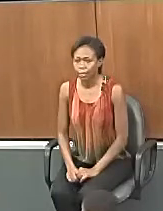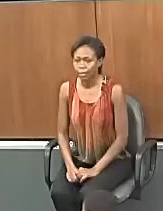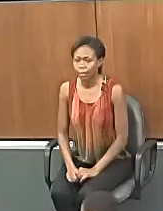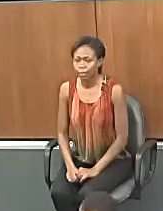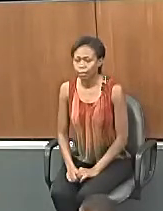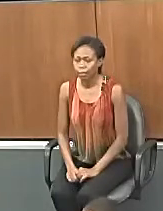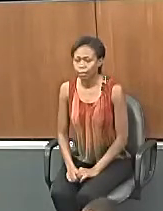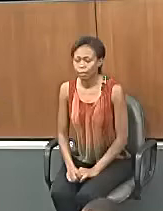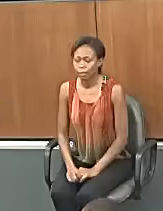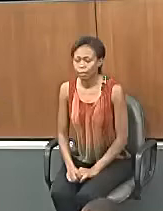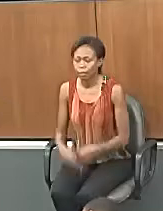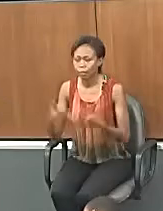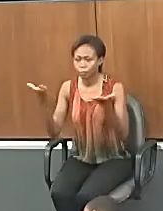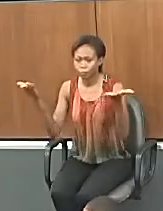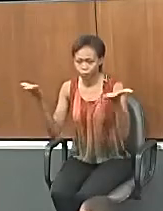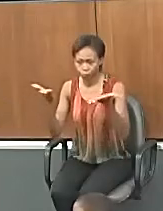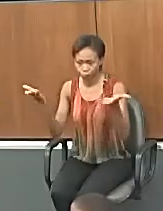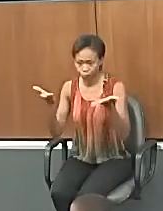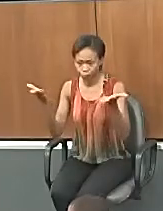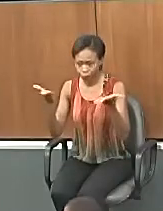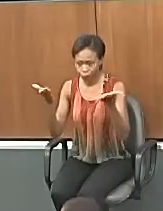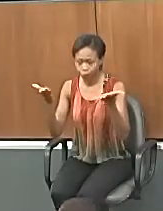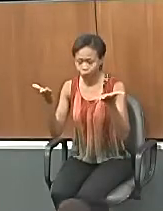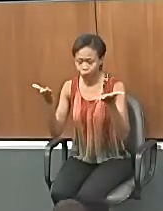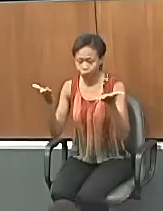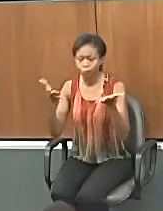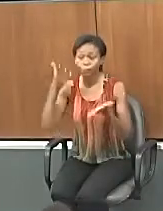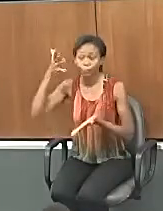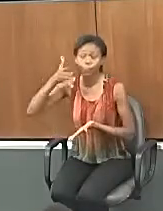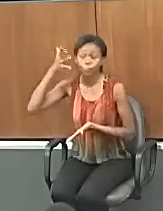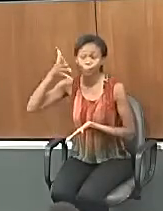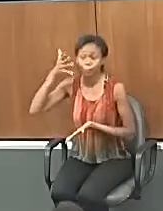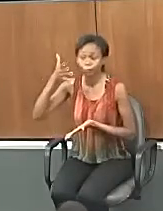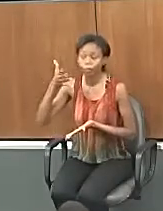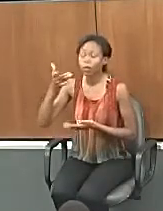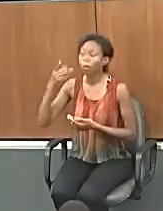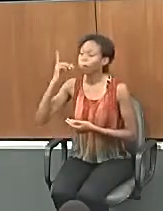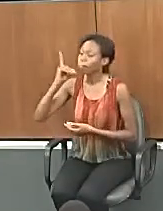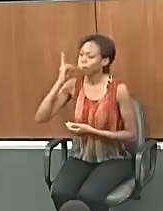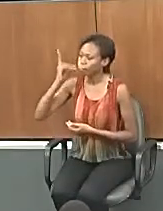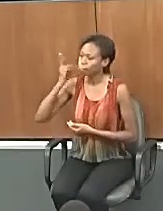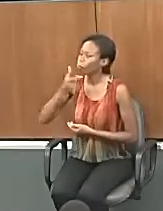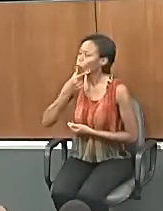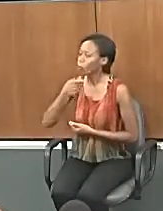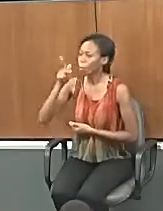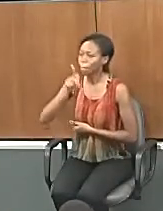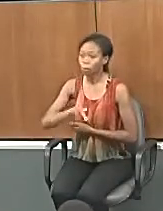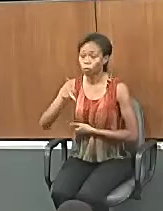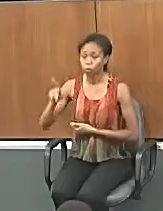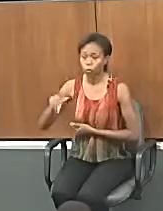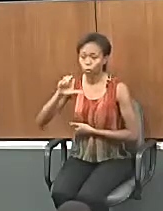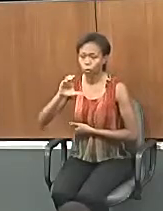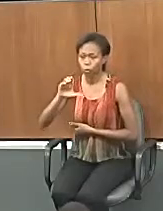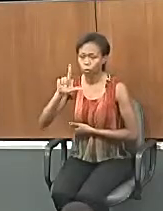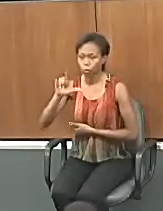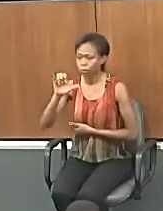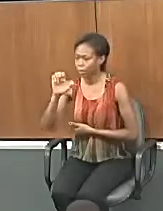gostaria de passar a palavra para o nobre colega deputado professor cleiton